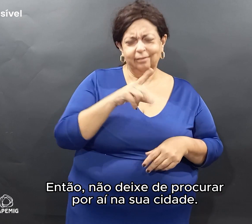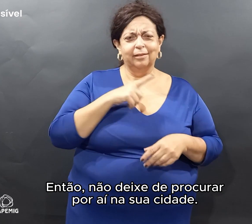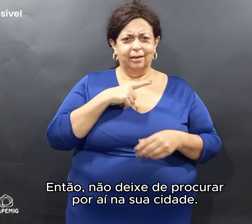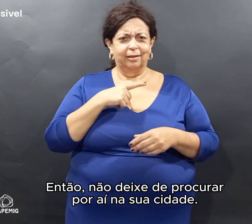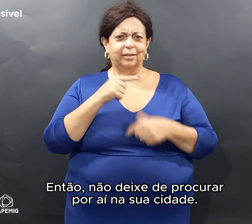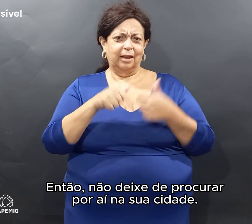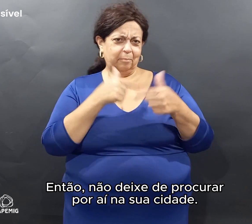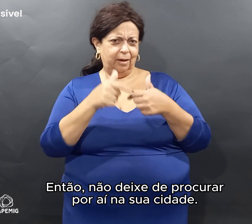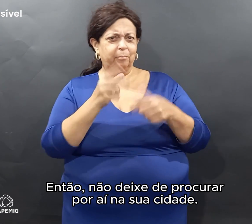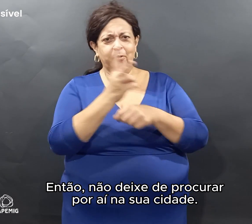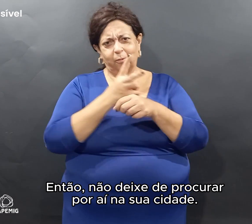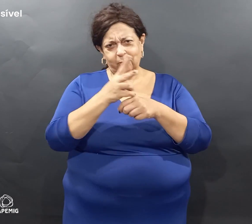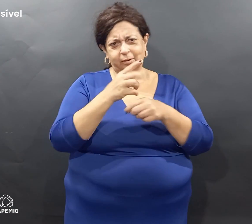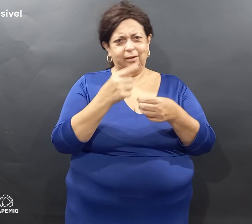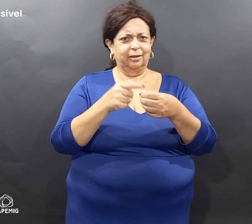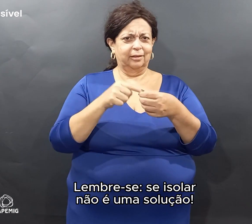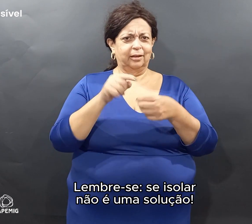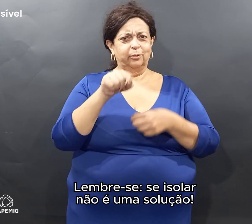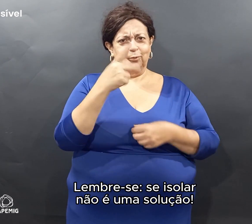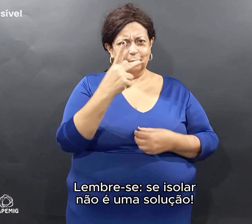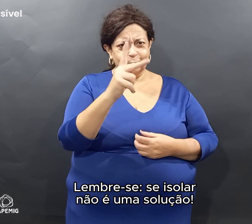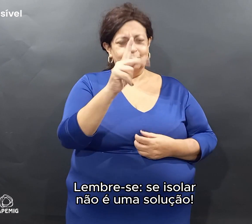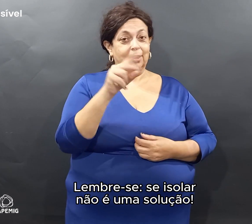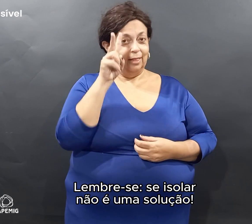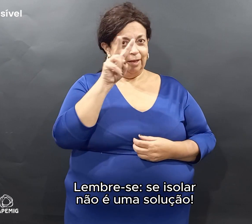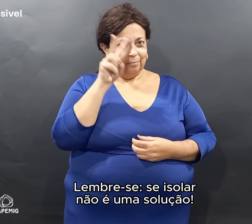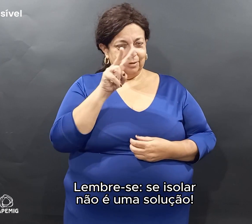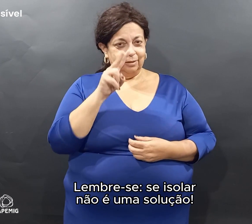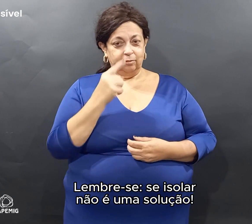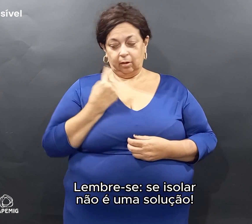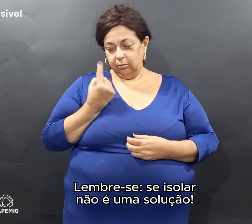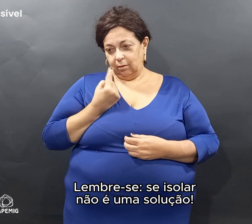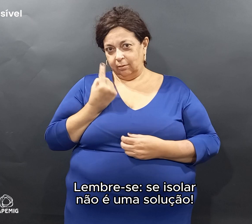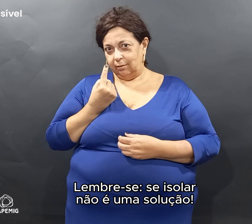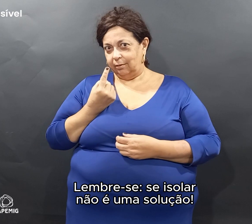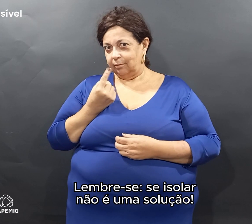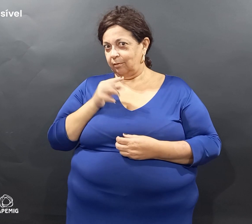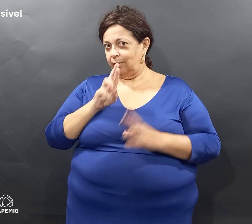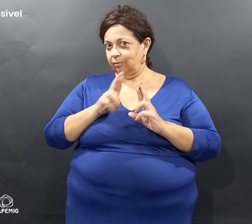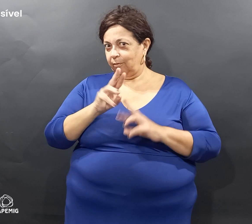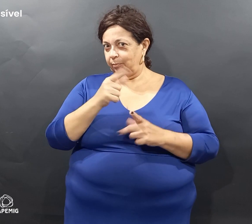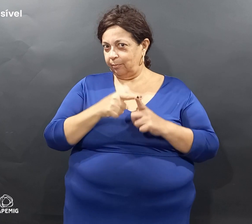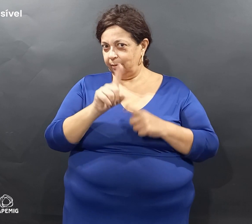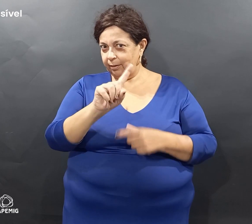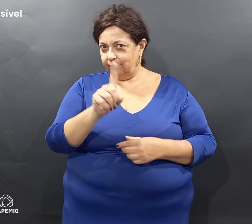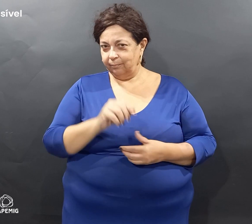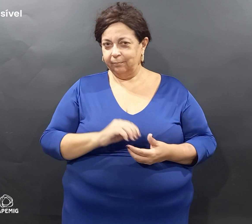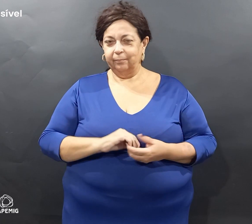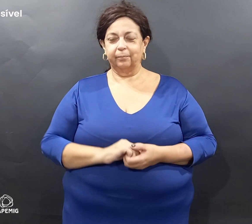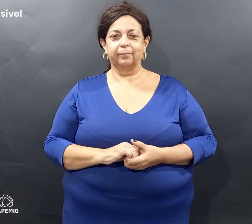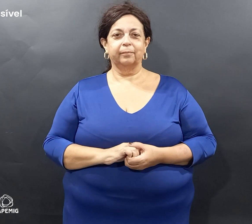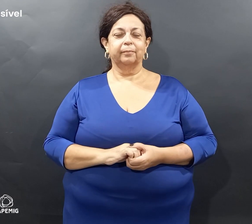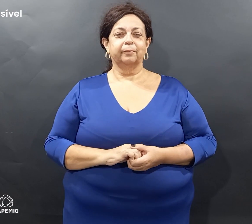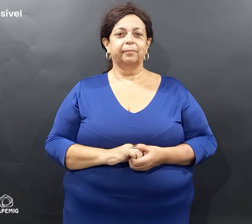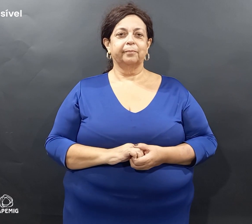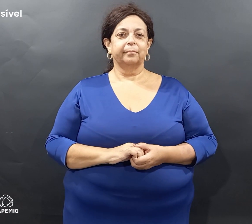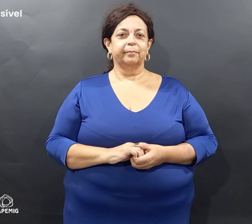de procurar por aí na sua cidade. Lembre-se, se isolar não é uma solução.